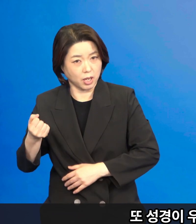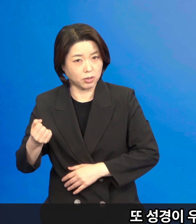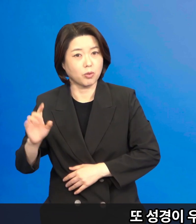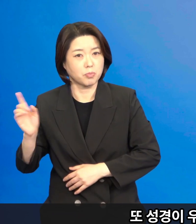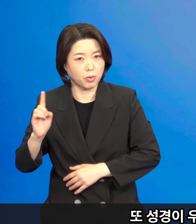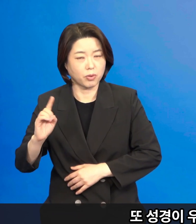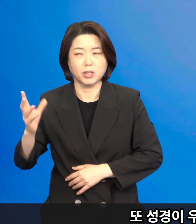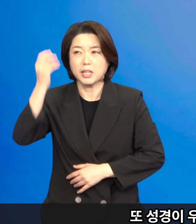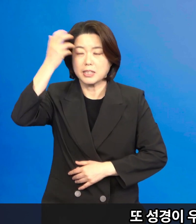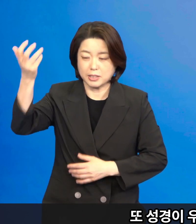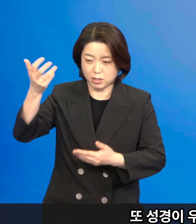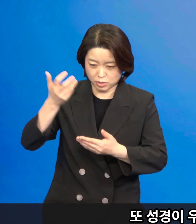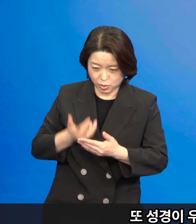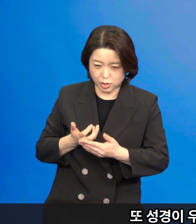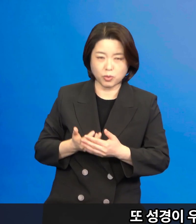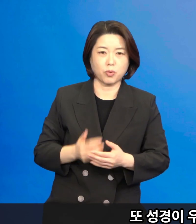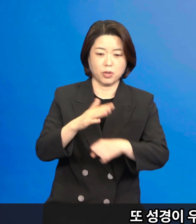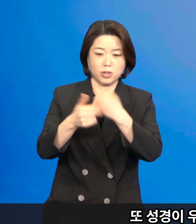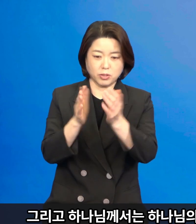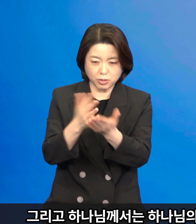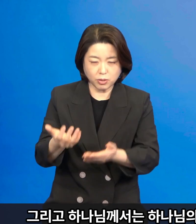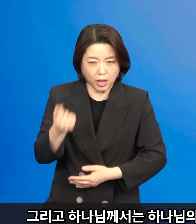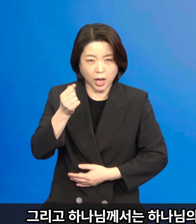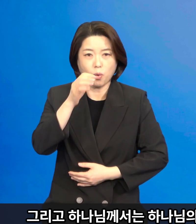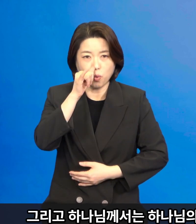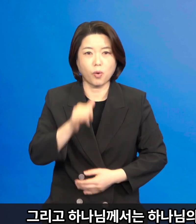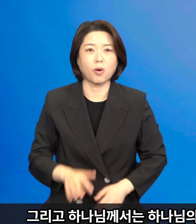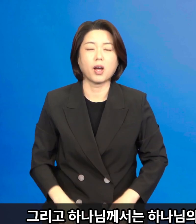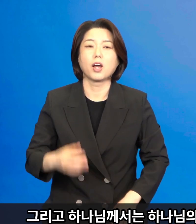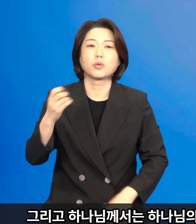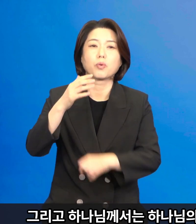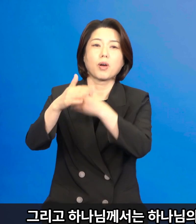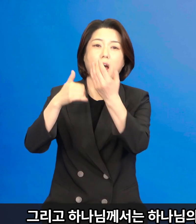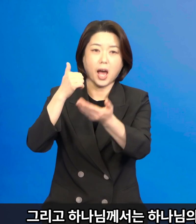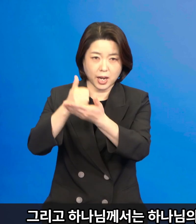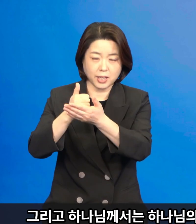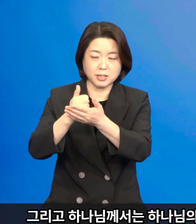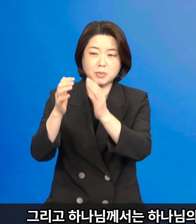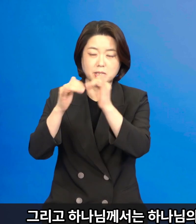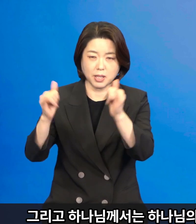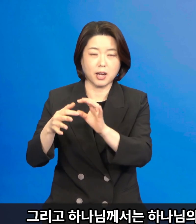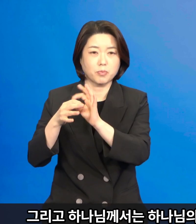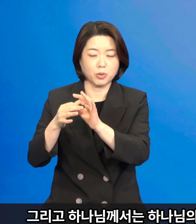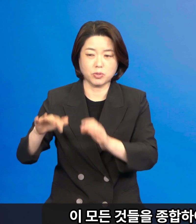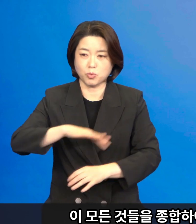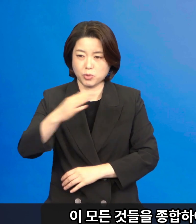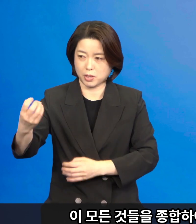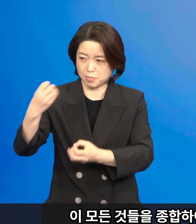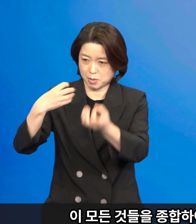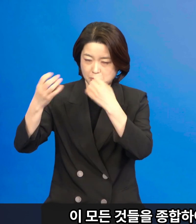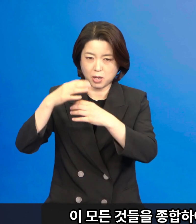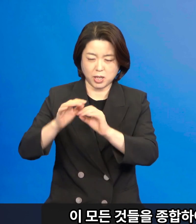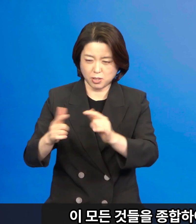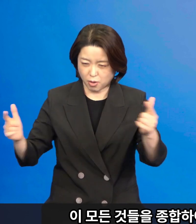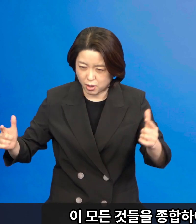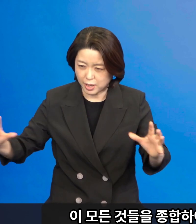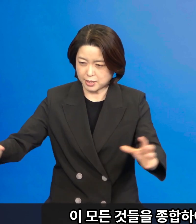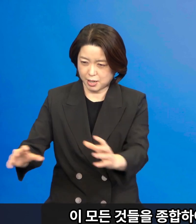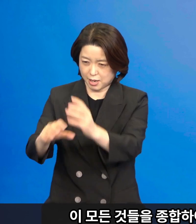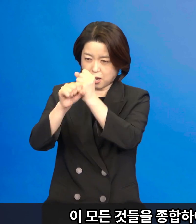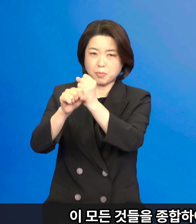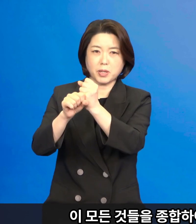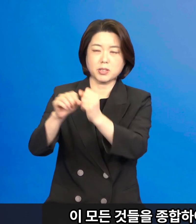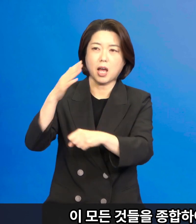또 성경이 우리 안에 주어져 있어요. 그리고 하나님께서는 하나님의 사람들을 통해서 우리에게 말씀하십니다. 이 모든 것들을